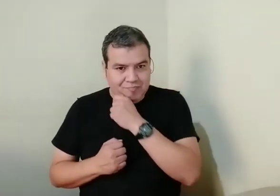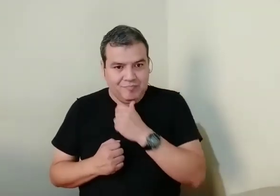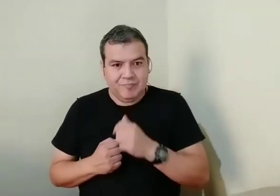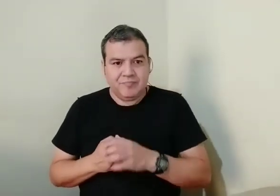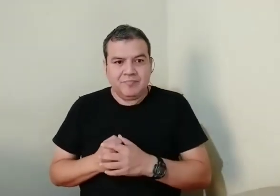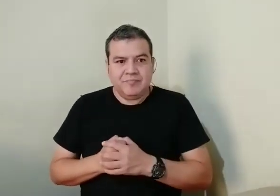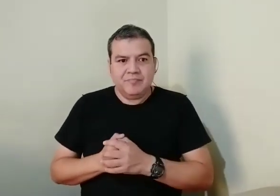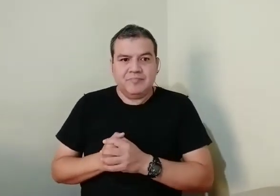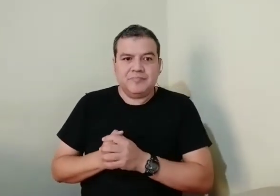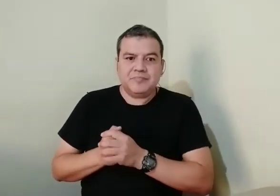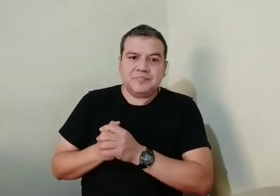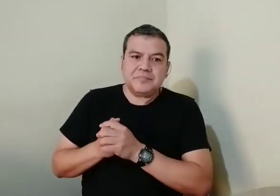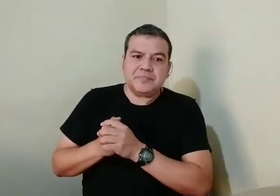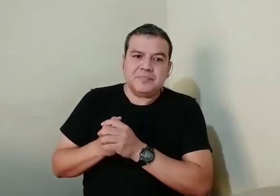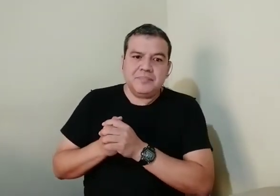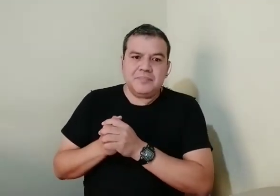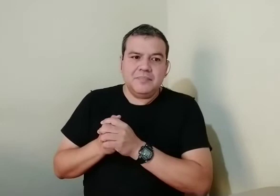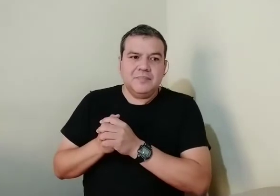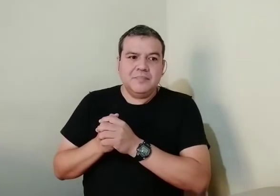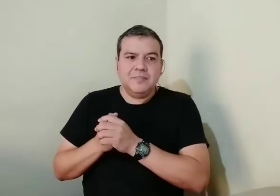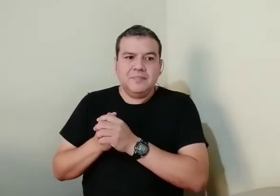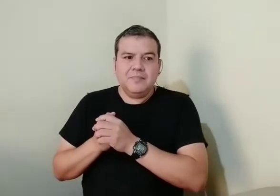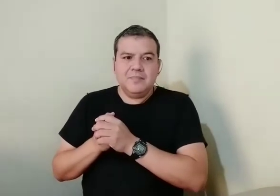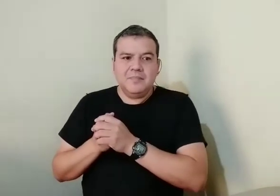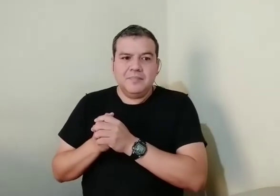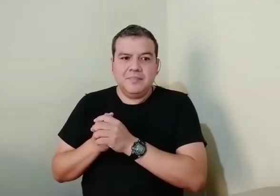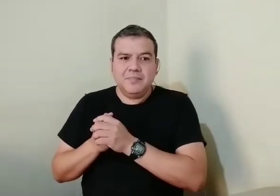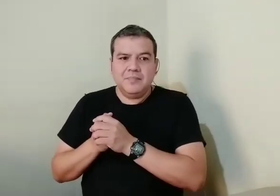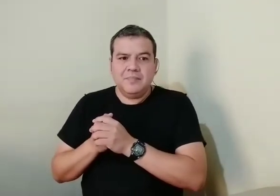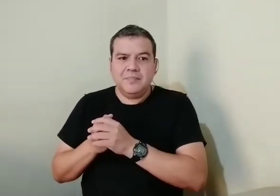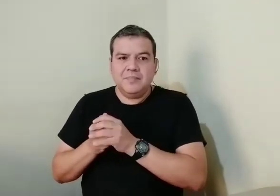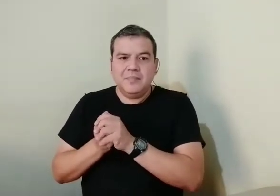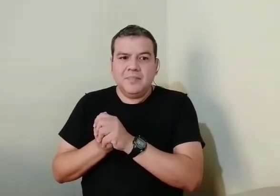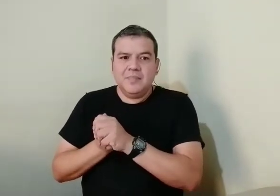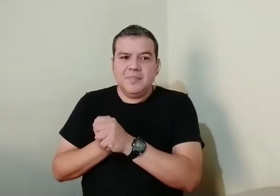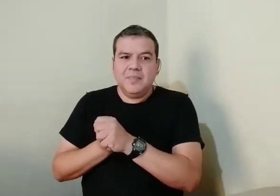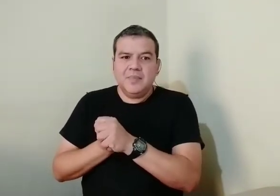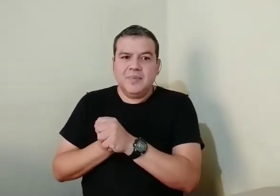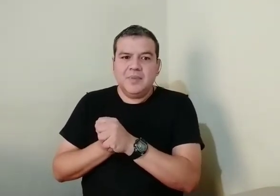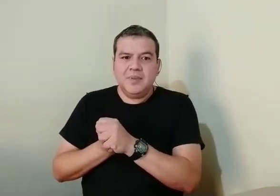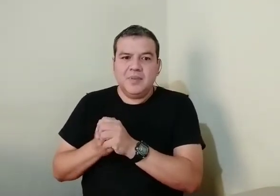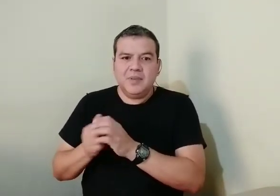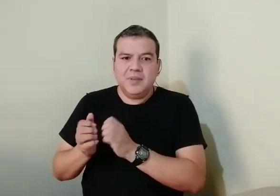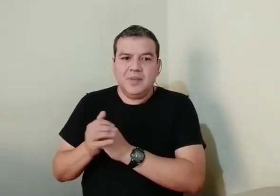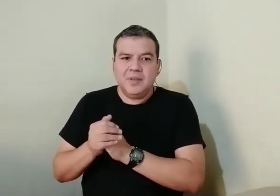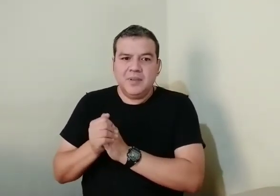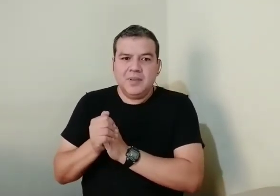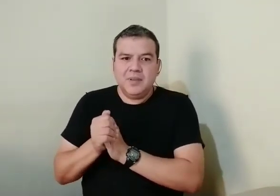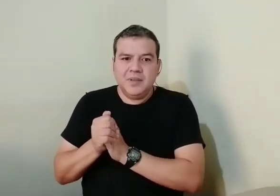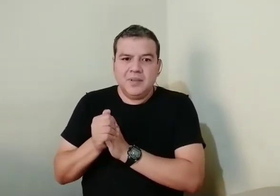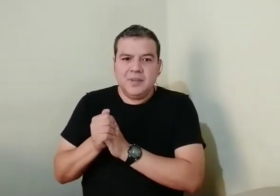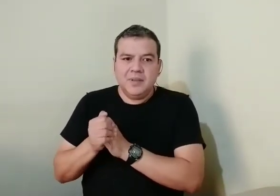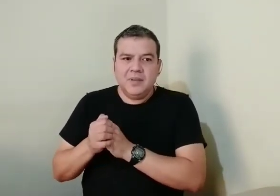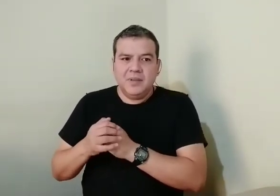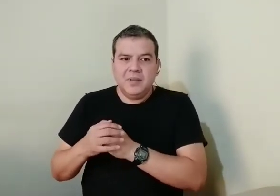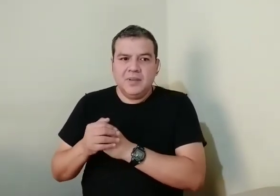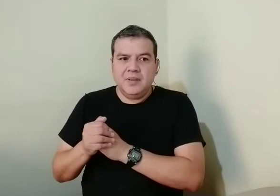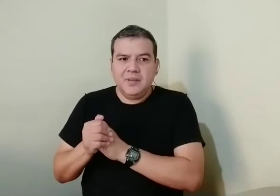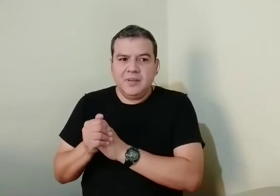que tanto el interés de sus hijos como la justicia hacia la escuela exigen que